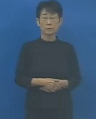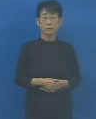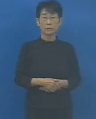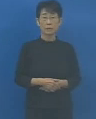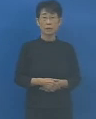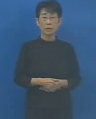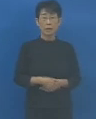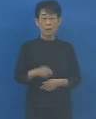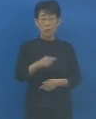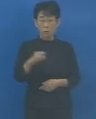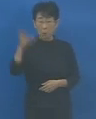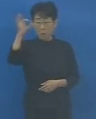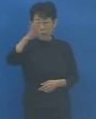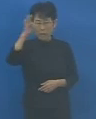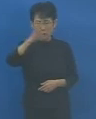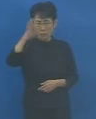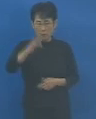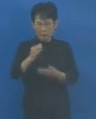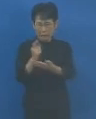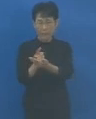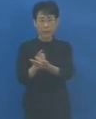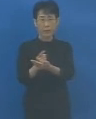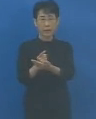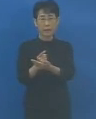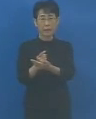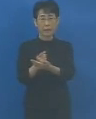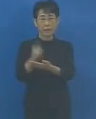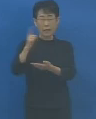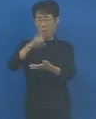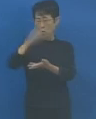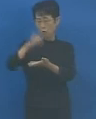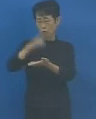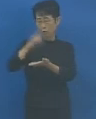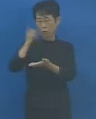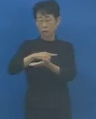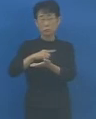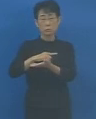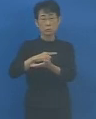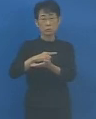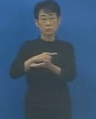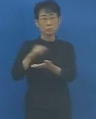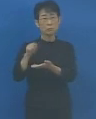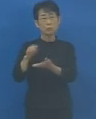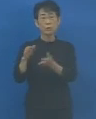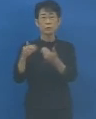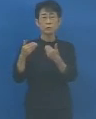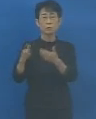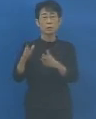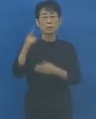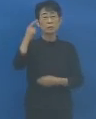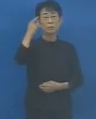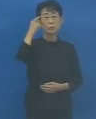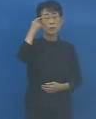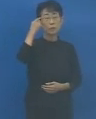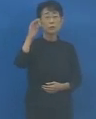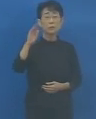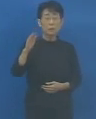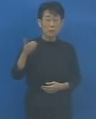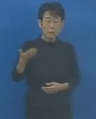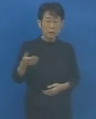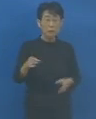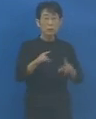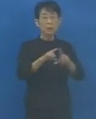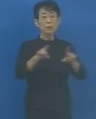一概に観光だけをやり玉に挙げる必要は私はないのかなと思ってますが、ただ一般論